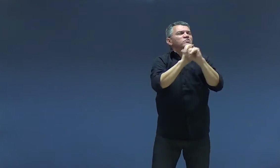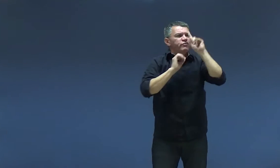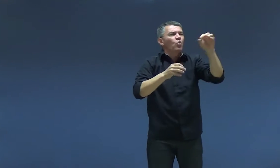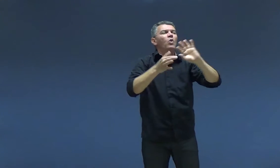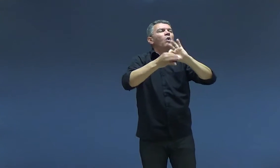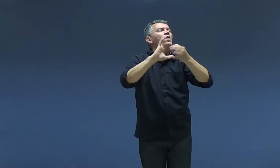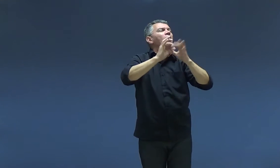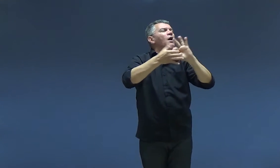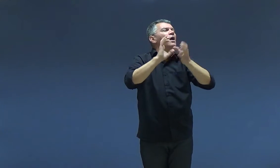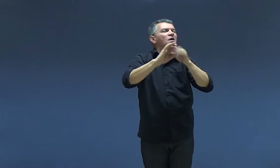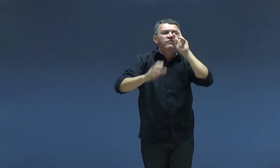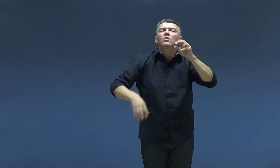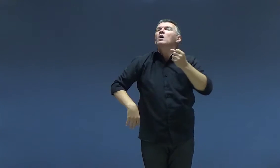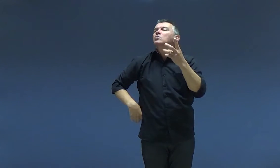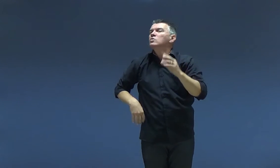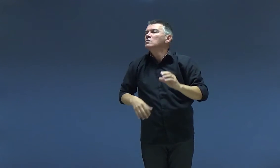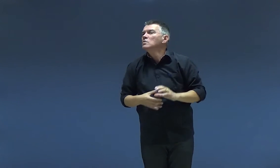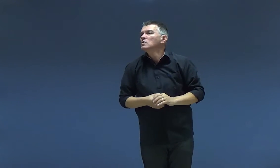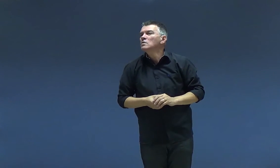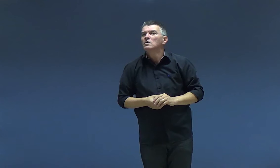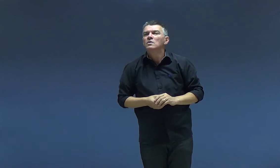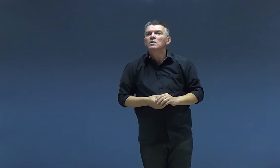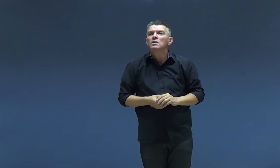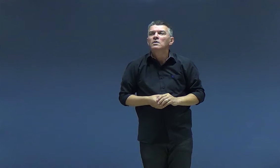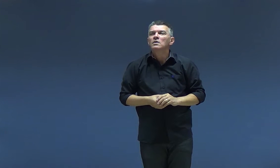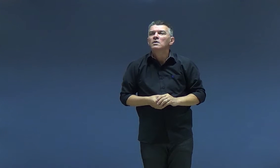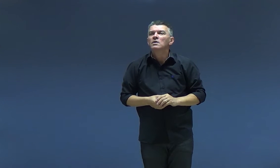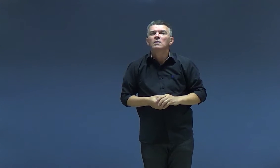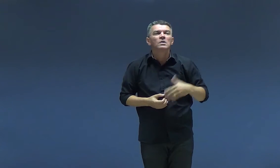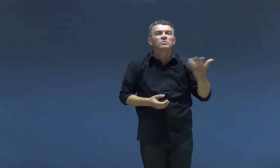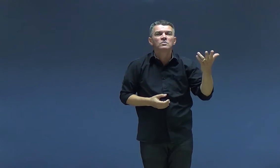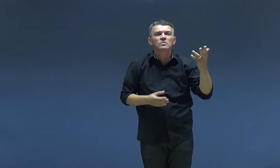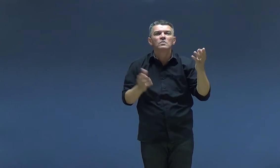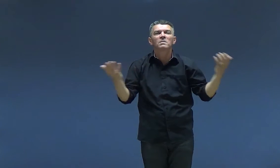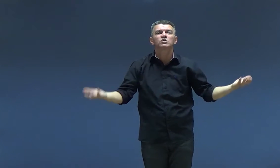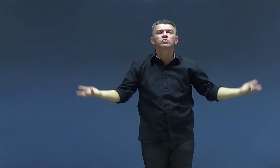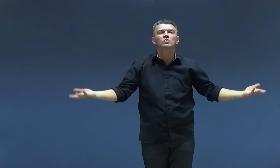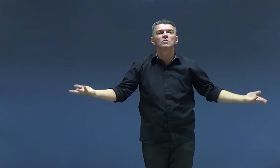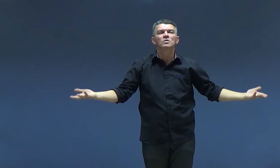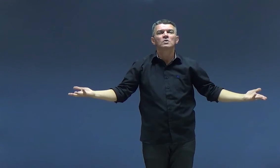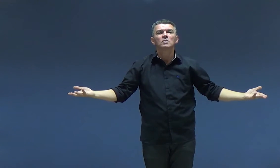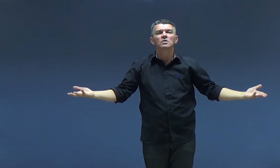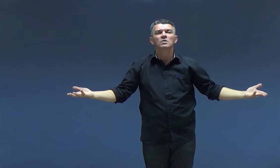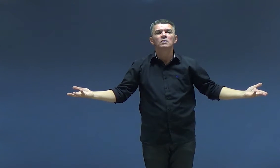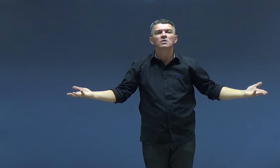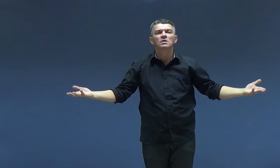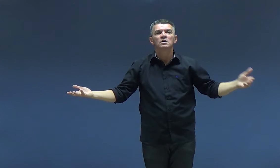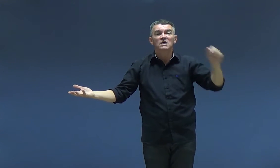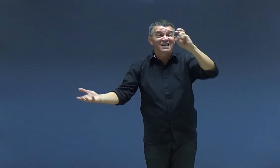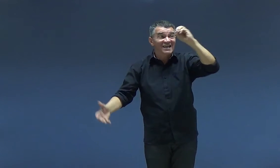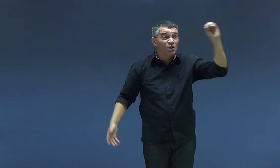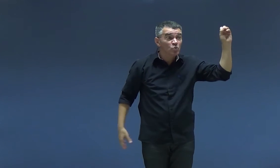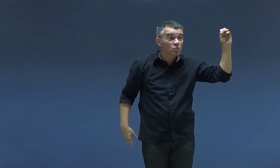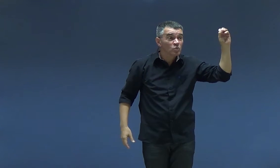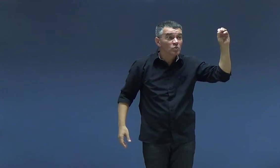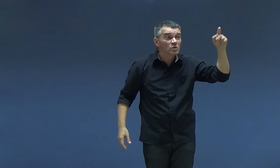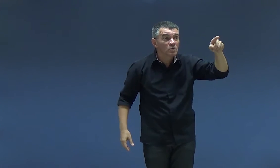ali. Vocês viram nas Olimpíadas? Quantos quilos que eles levantam ali? Qual que é o peso?